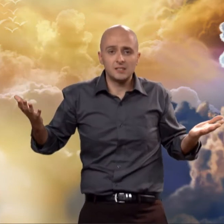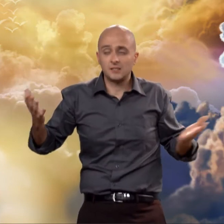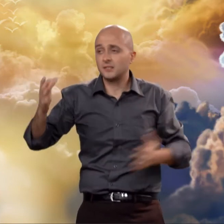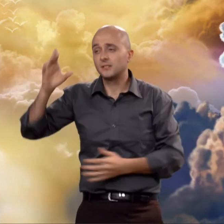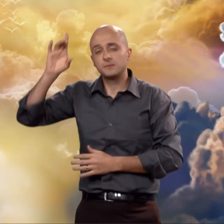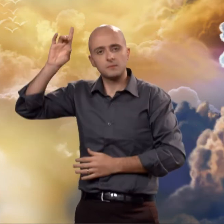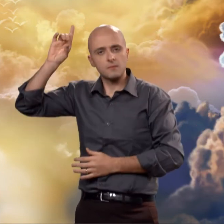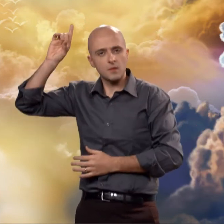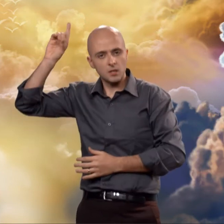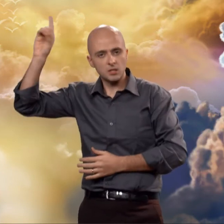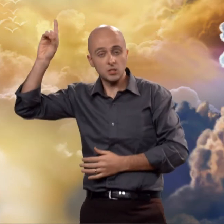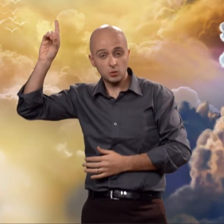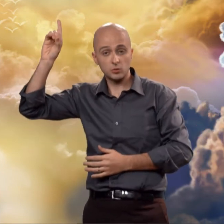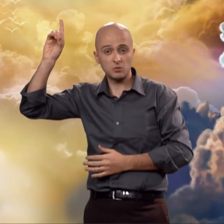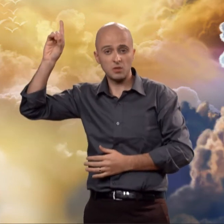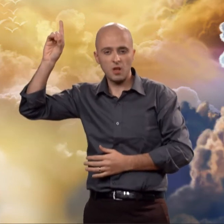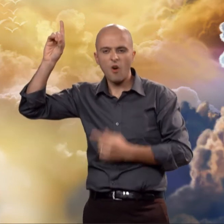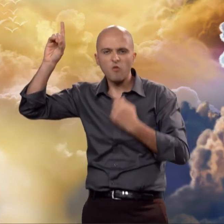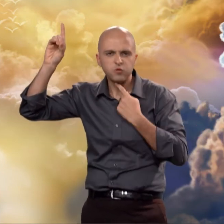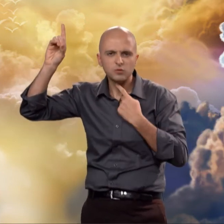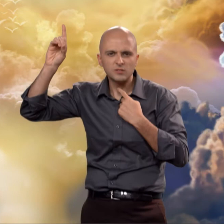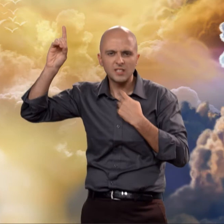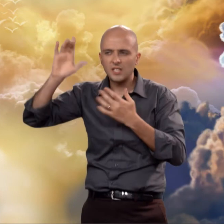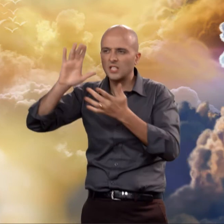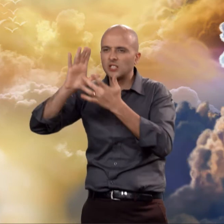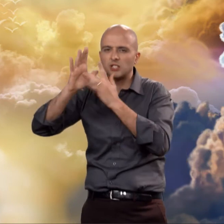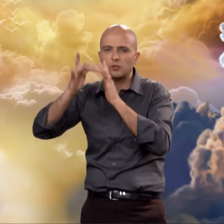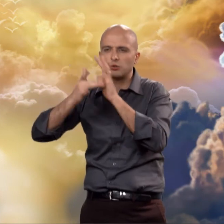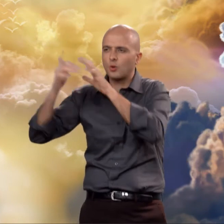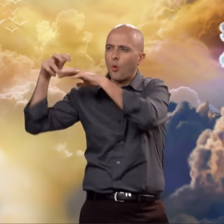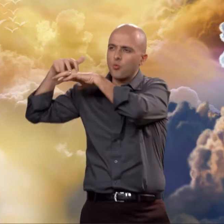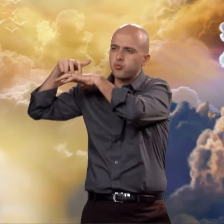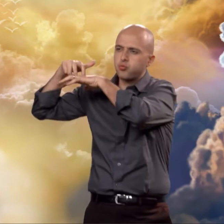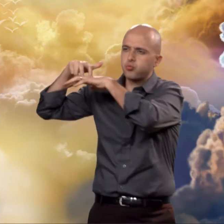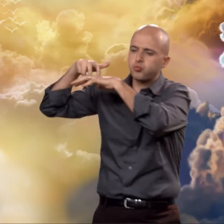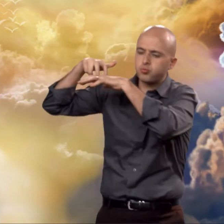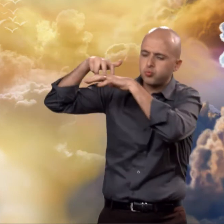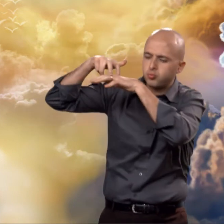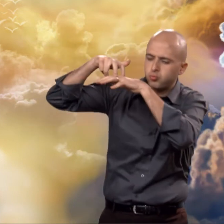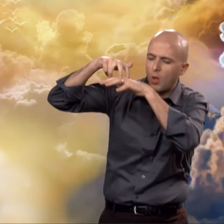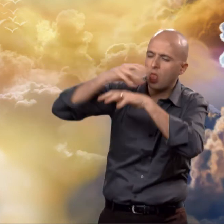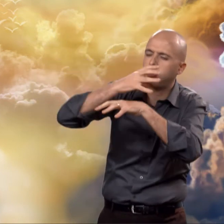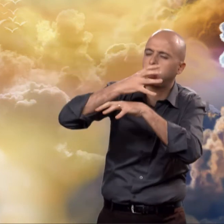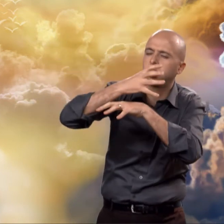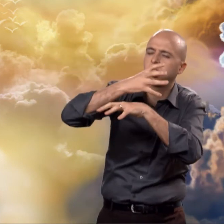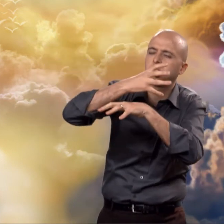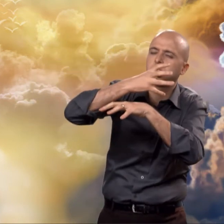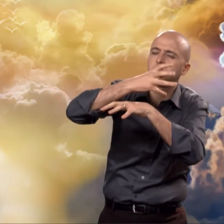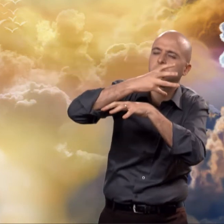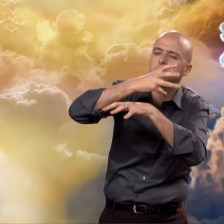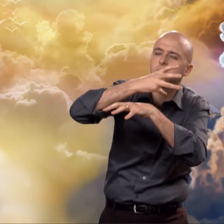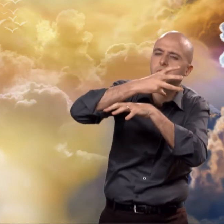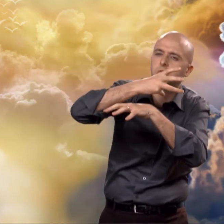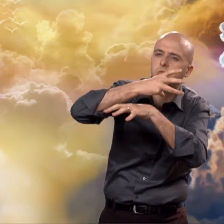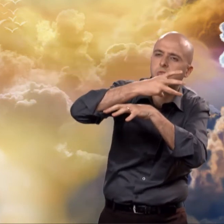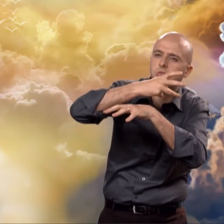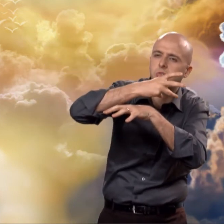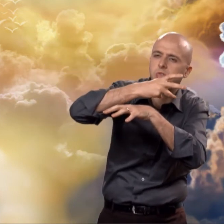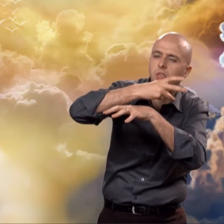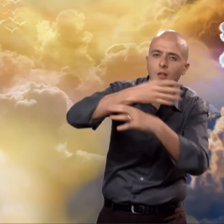O grande obstáculo para que a verdade seja aceita é o fato de que isso resulta em incômodo e vergonha. Esse é o